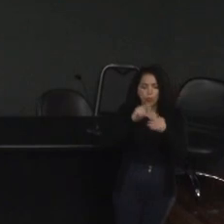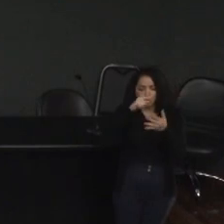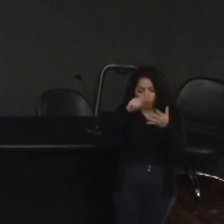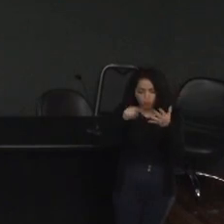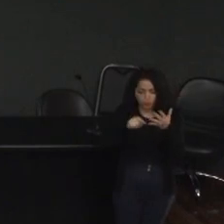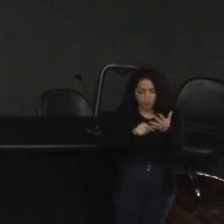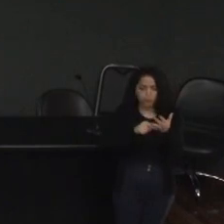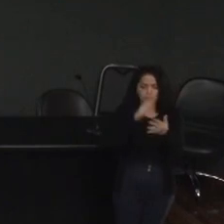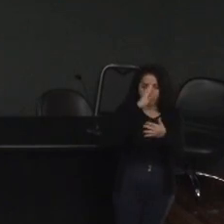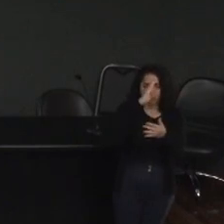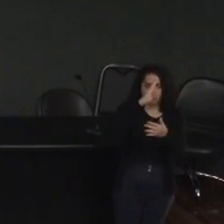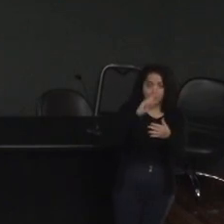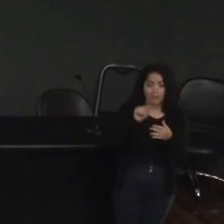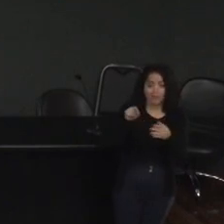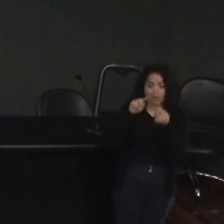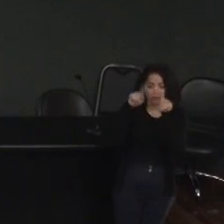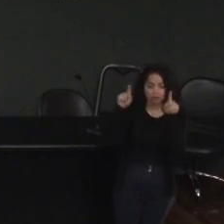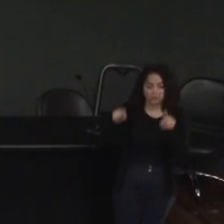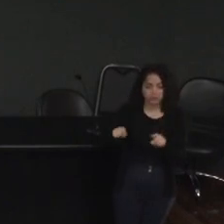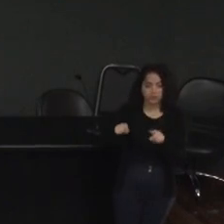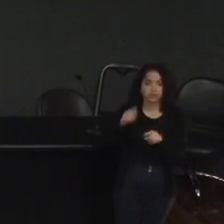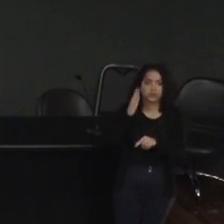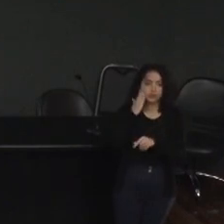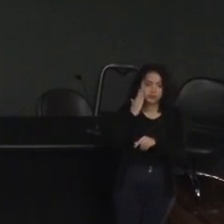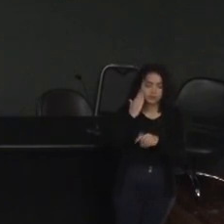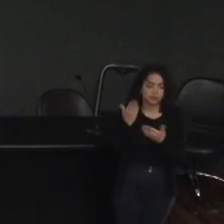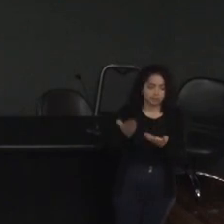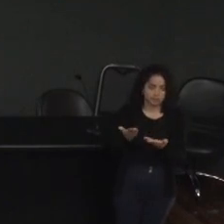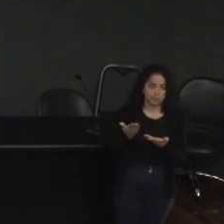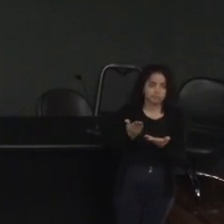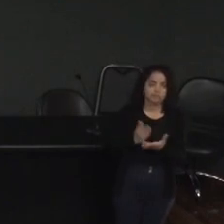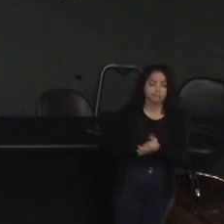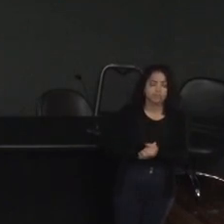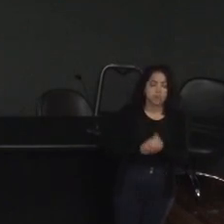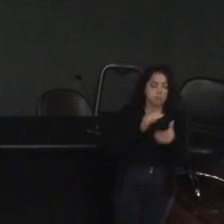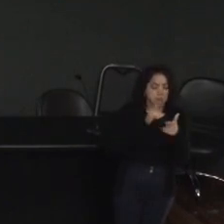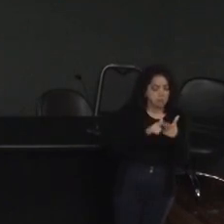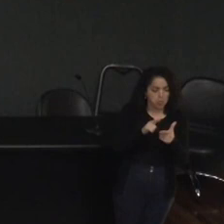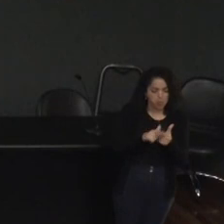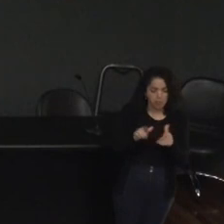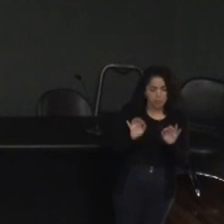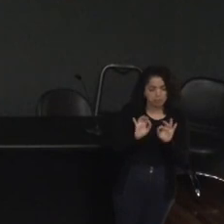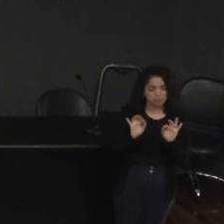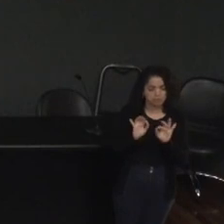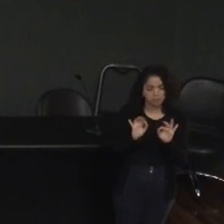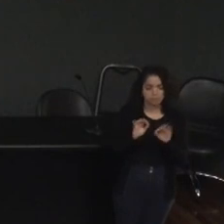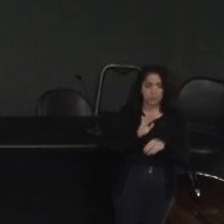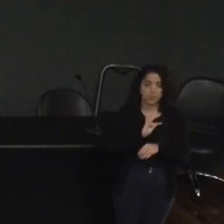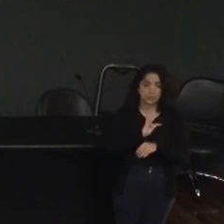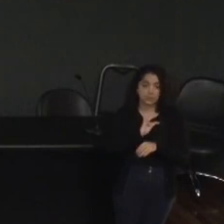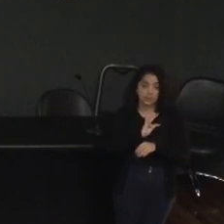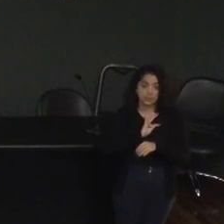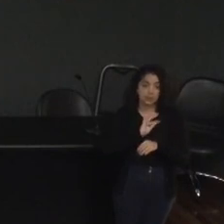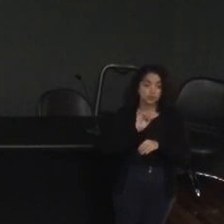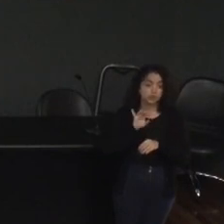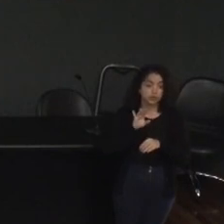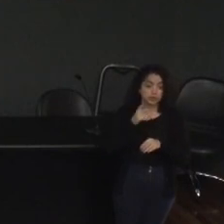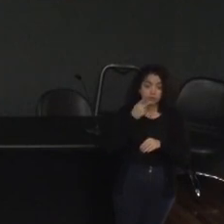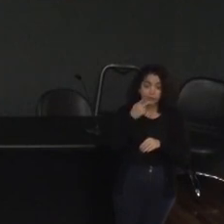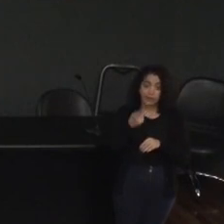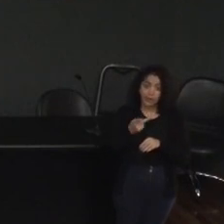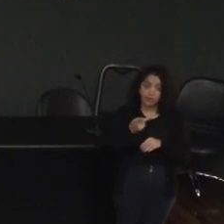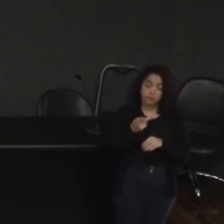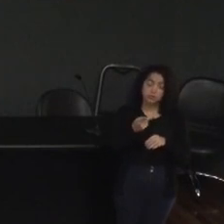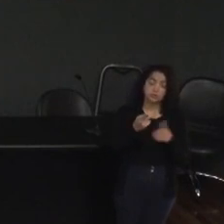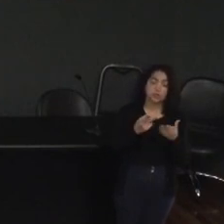é o servidor da Assembleia e veja isso não é nenhum problema do ponto de vista técnico Porque você só tá dizendo para o tribunal